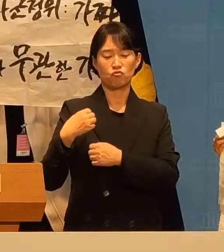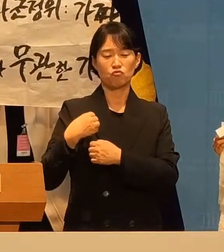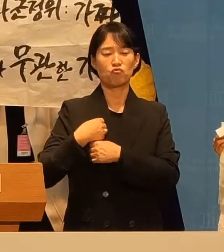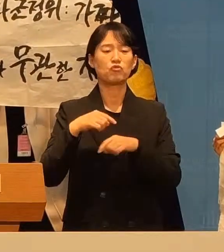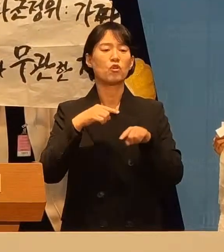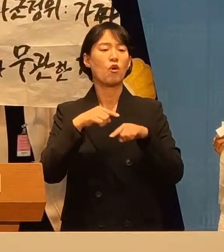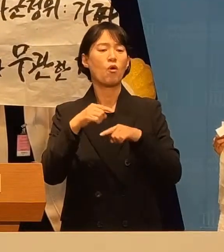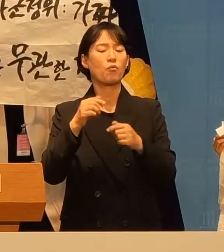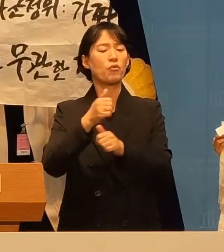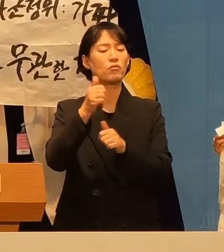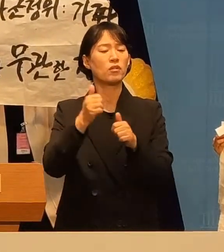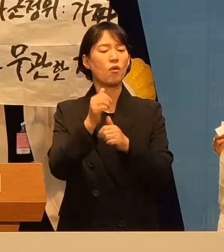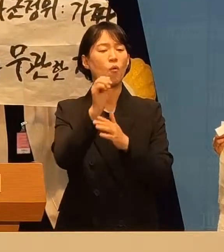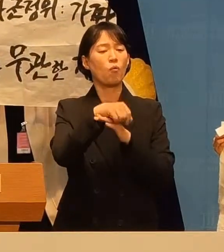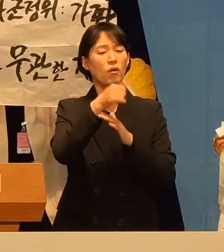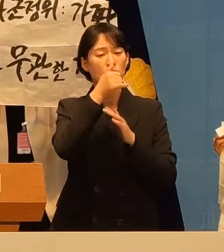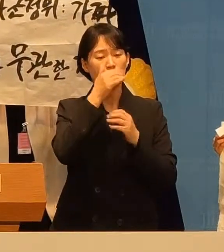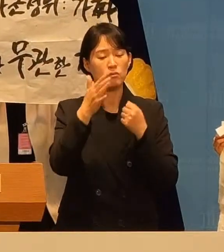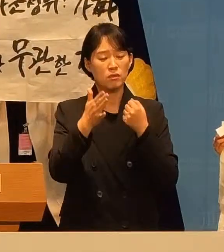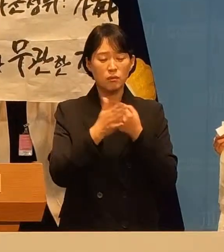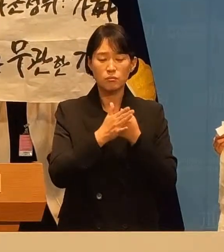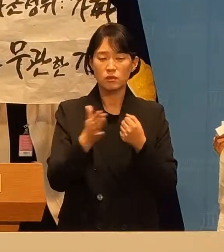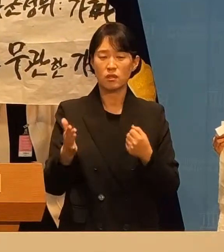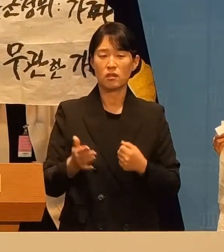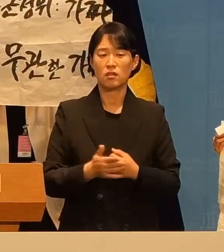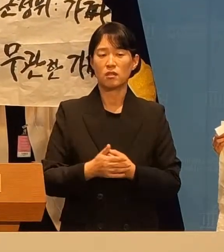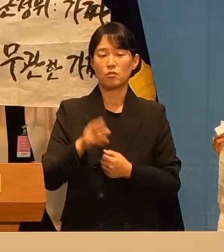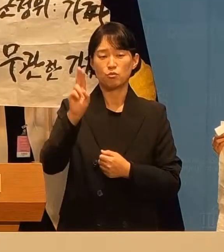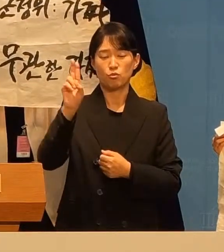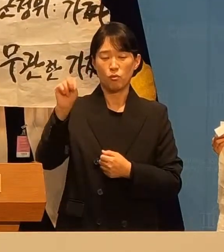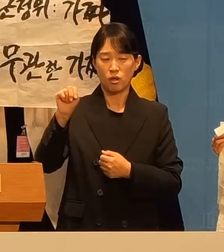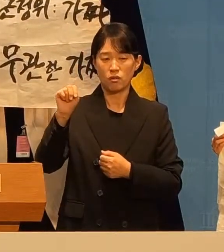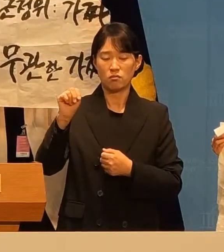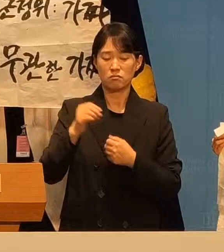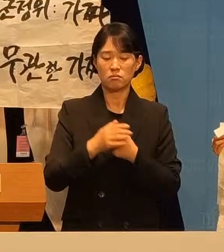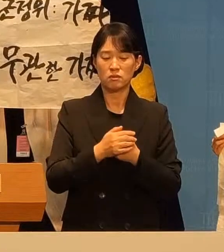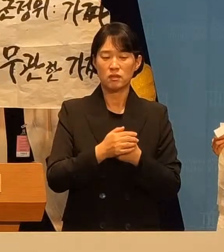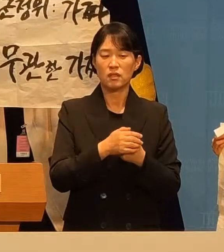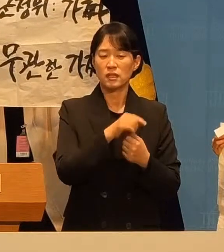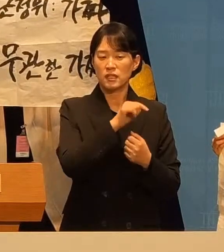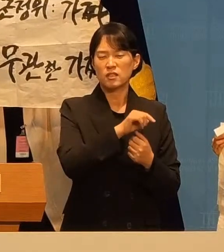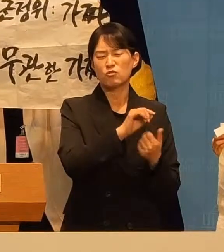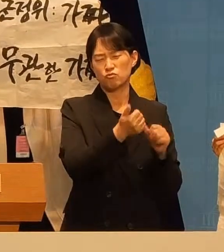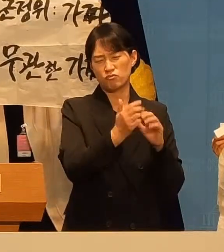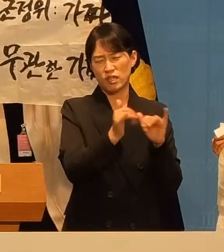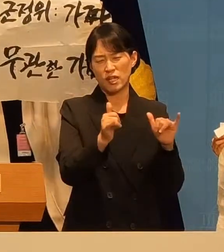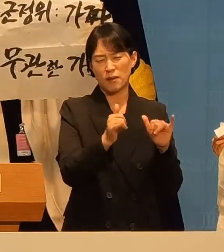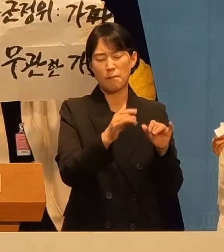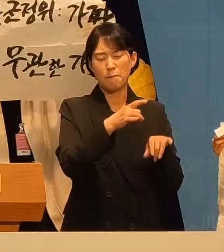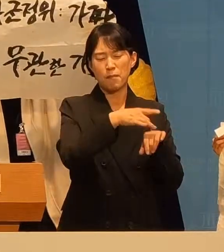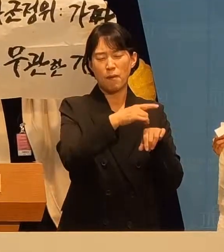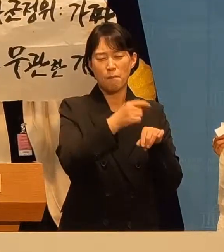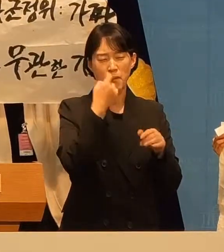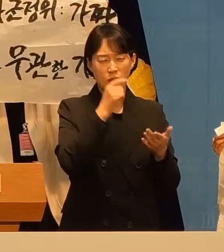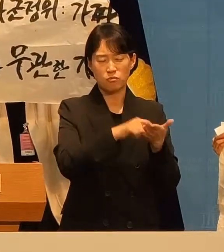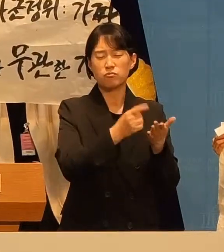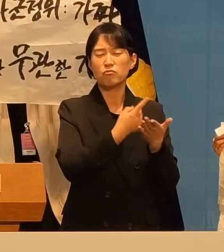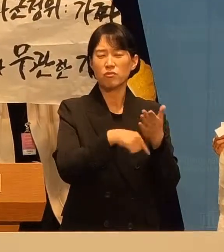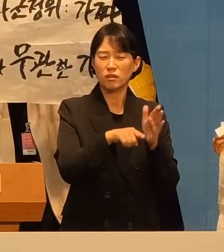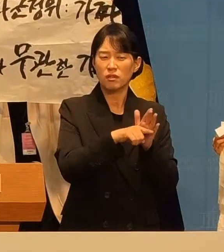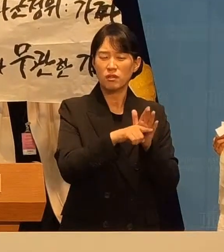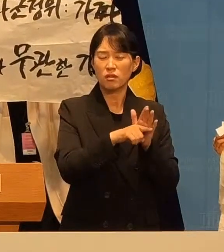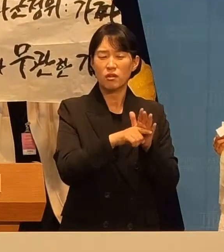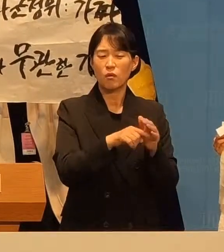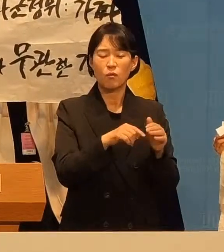따라서 정전협정에 의하더라도 유엔 사령관은 유해 발굴 사업을 위한 비무장지대 출입 통제권이 없었다.